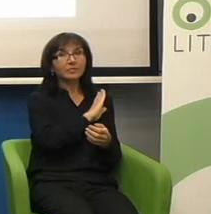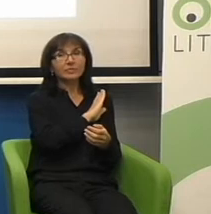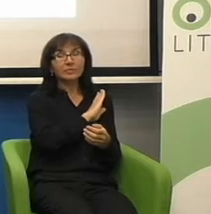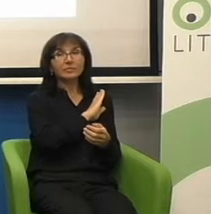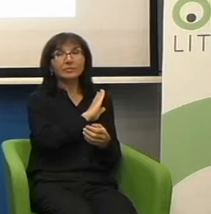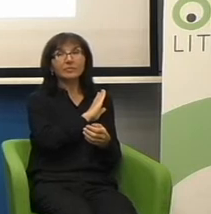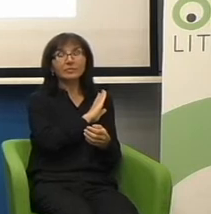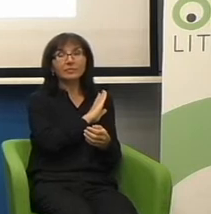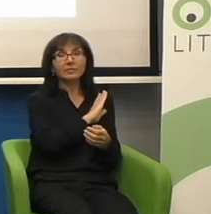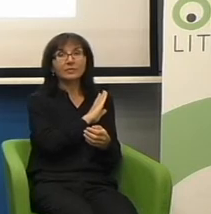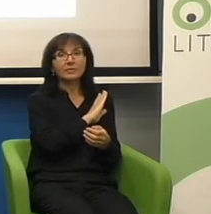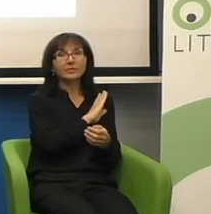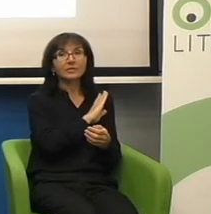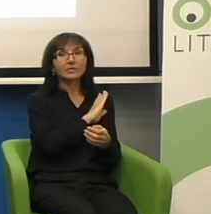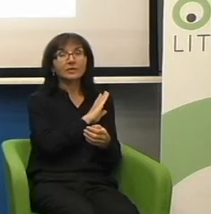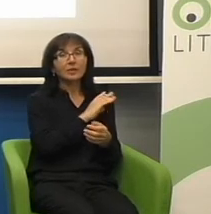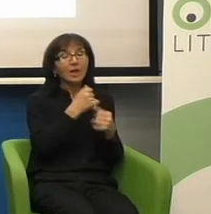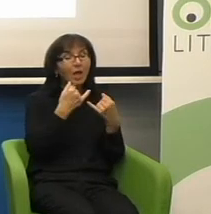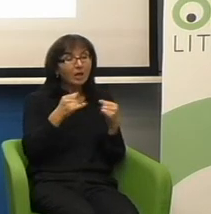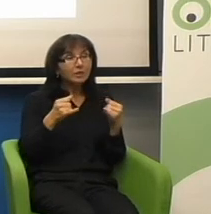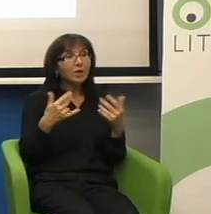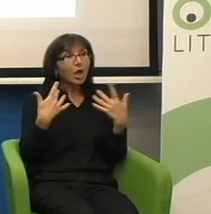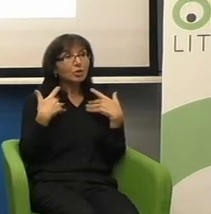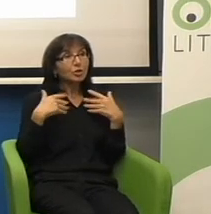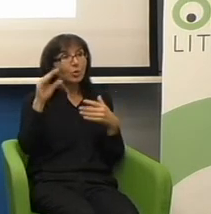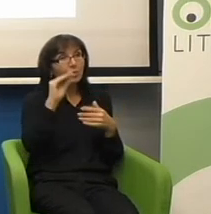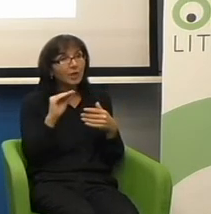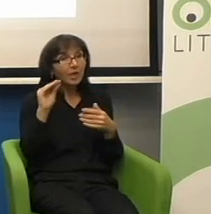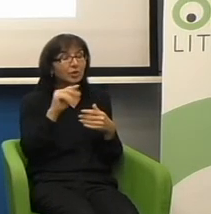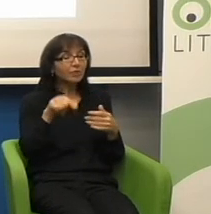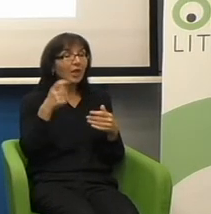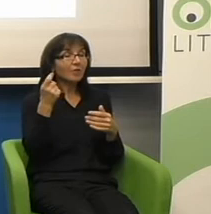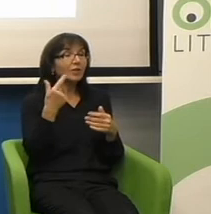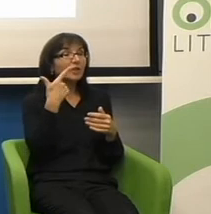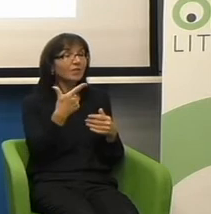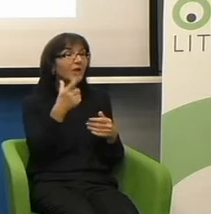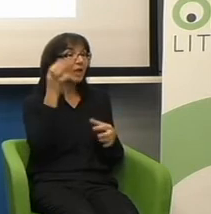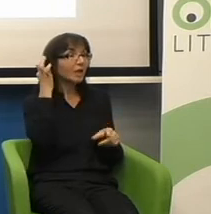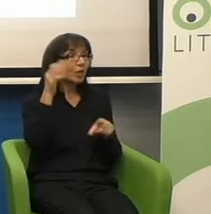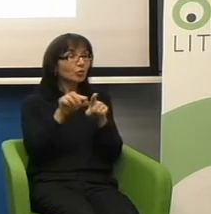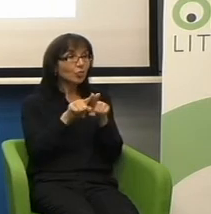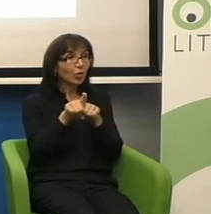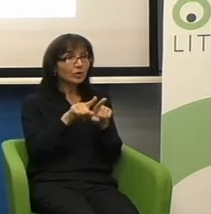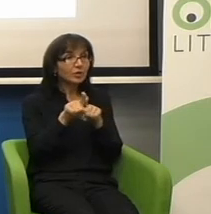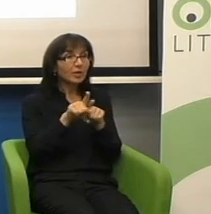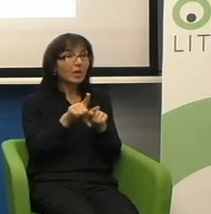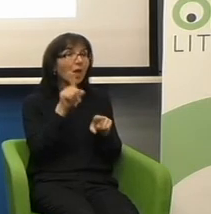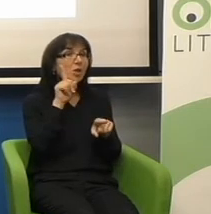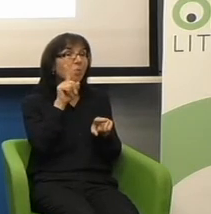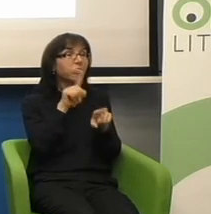pozostała, żyją jeszcze w tej chwili, wtedy kiedy ona tam jeździła, dwie siostry i